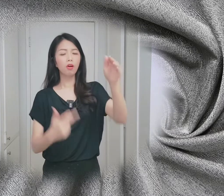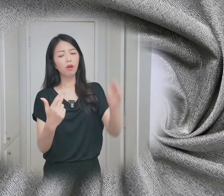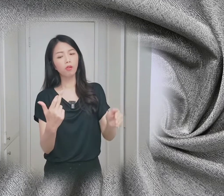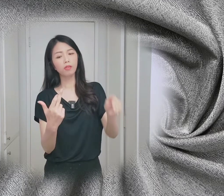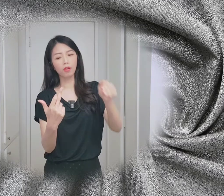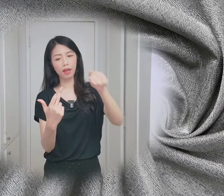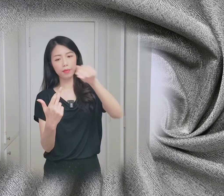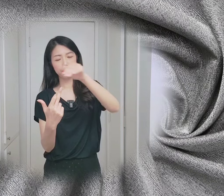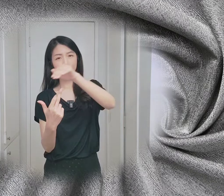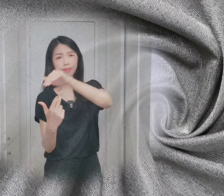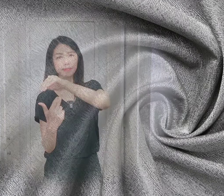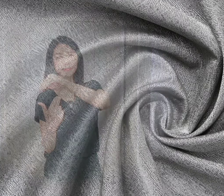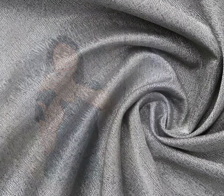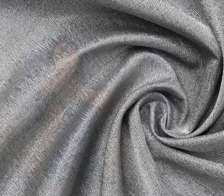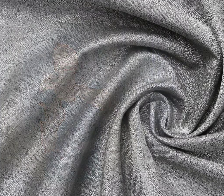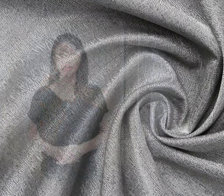저 언덕에.